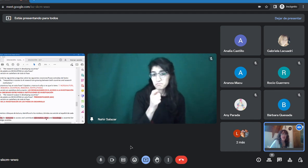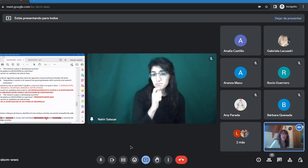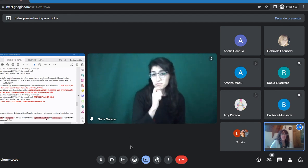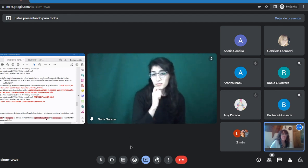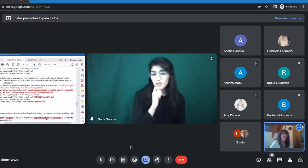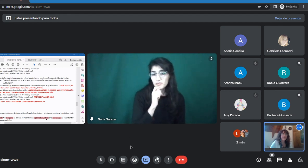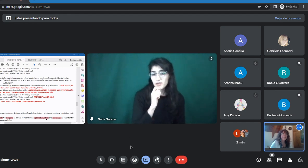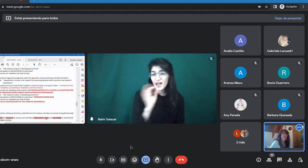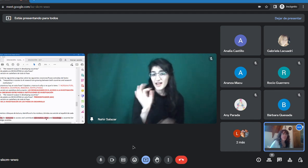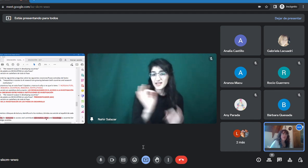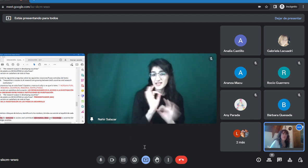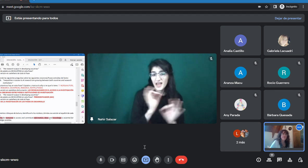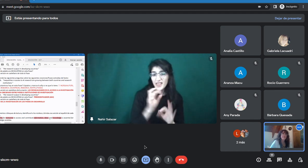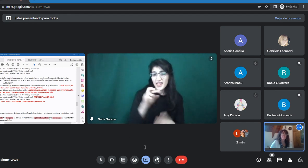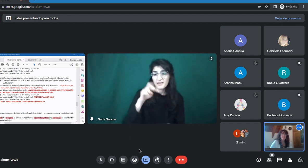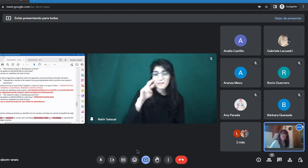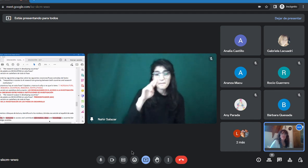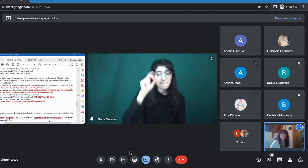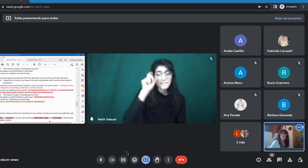premodifique.